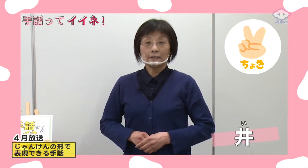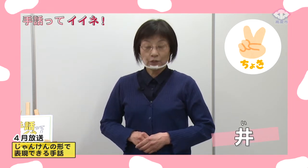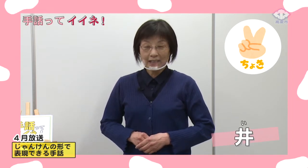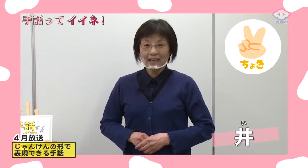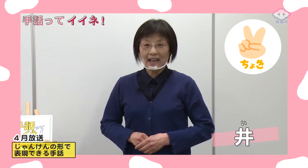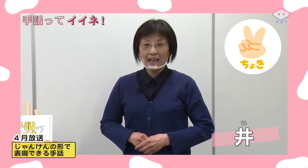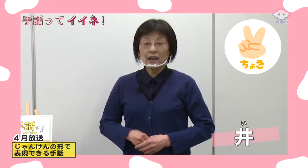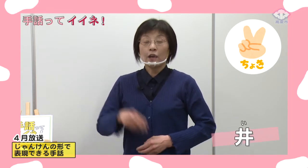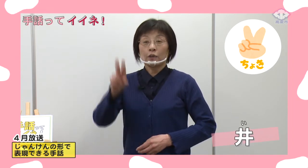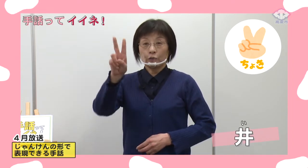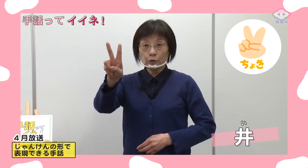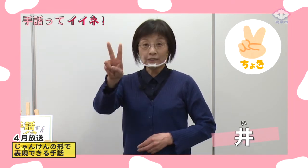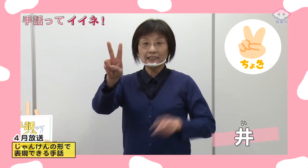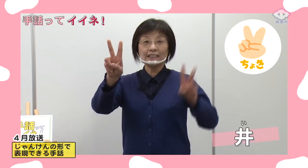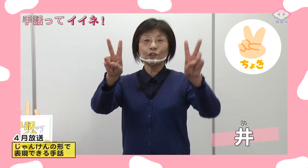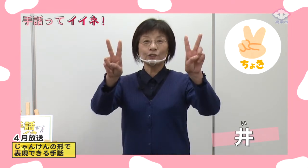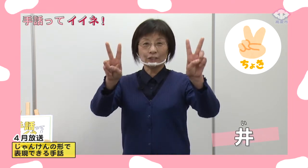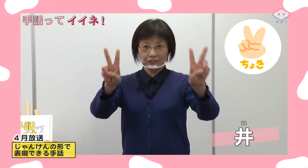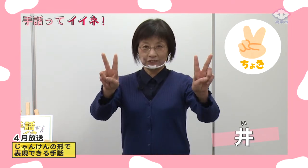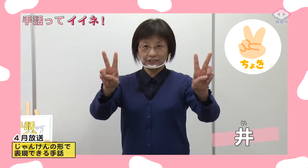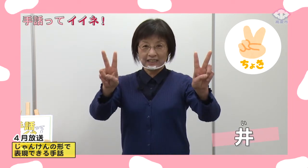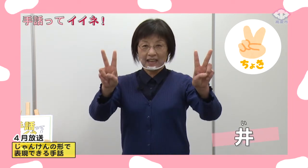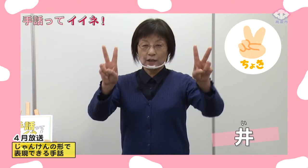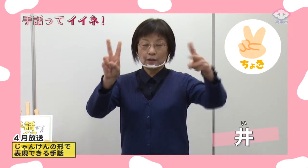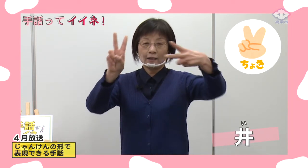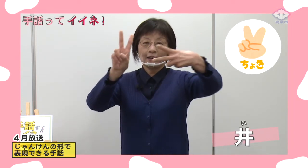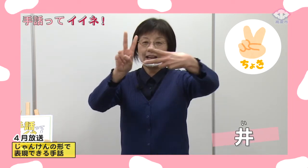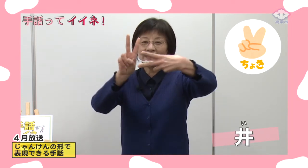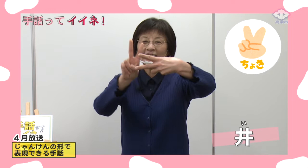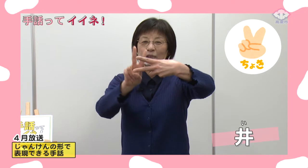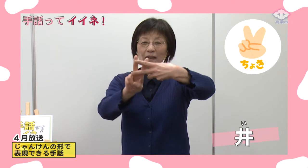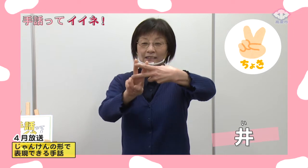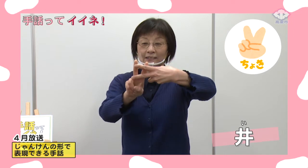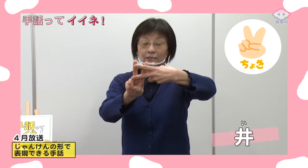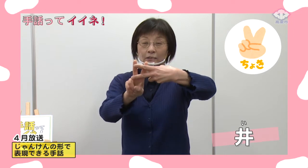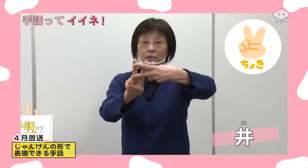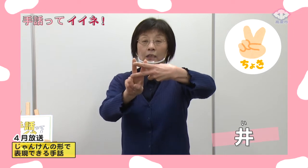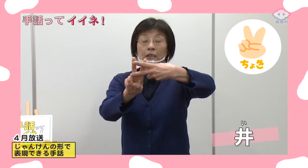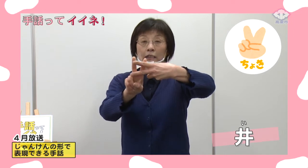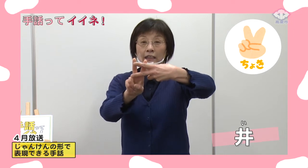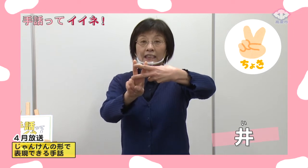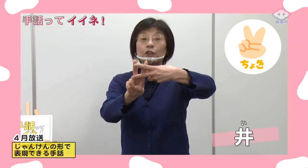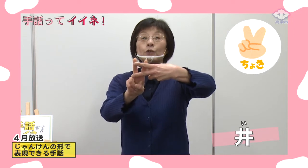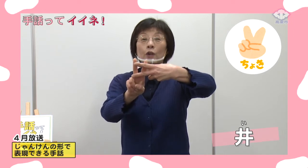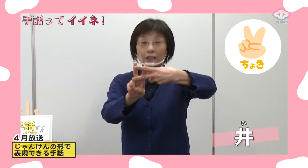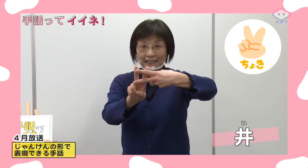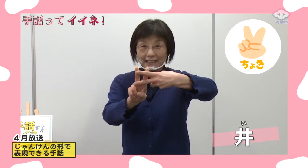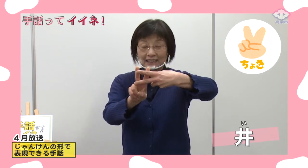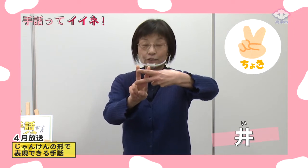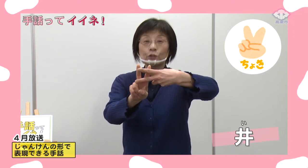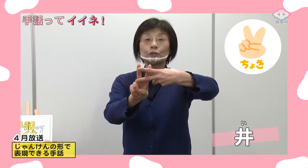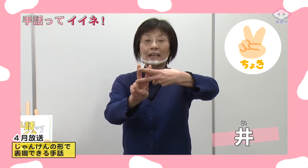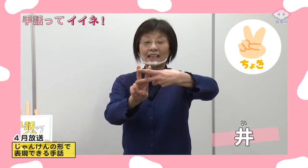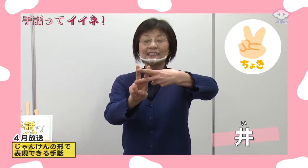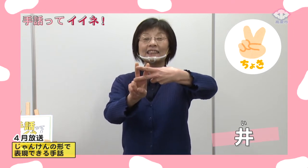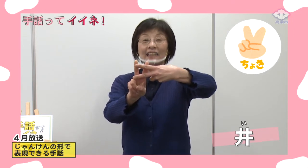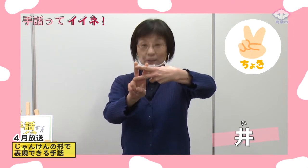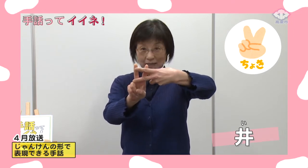それから両手でチョキを作って重ねます。井戸のいという漢字になります。